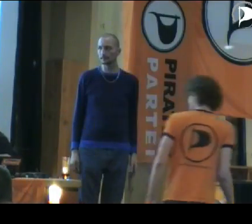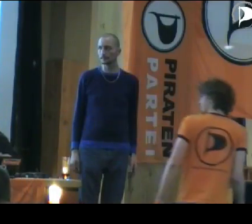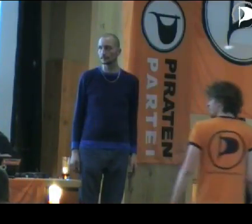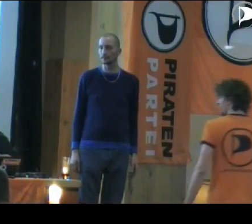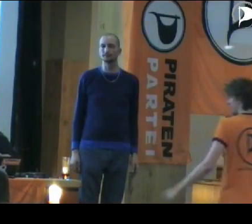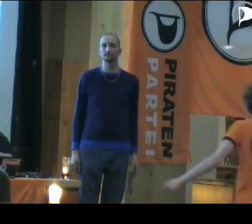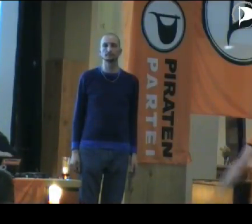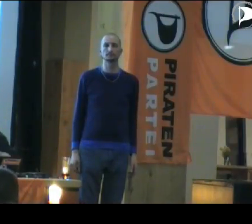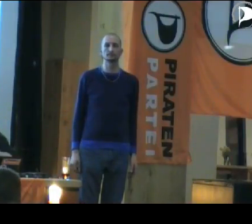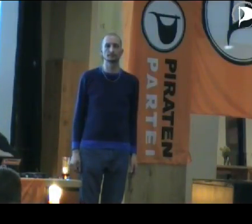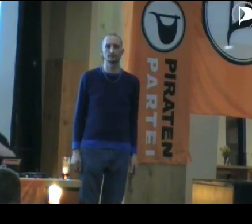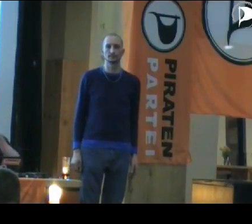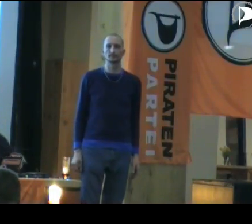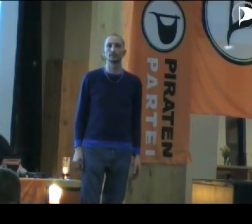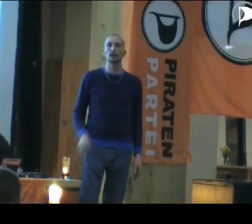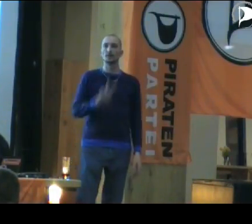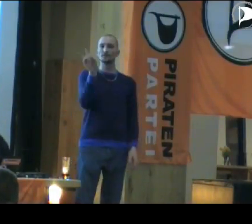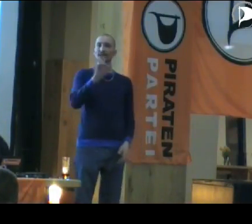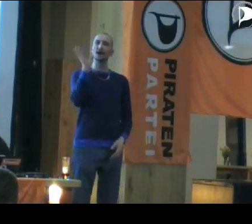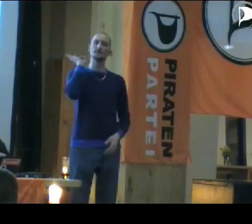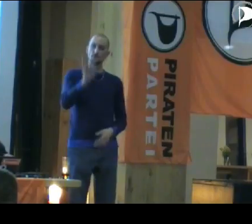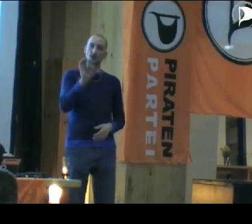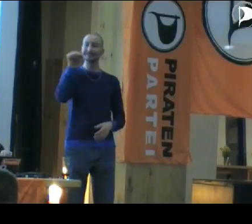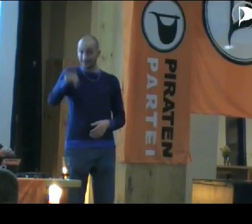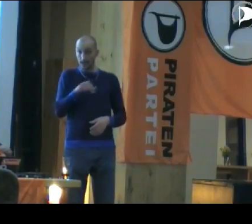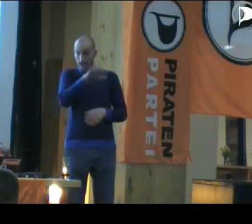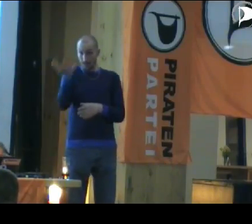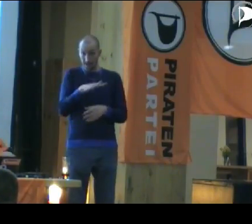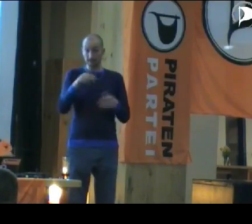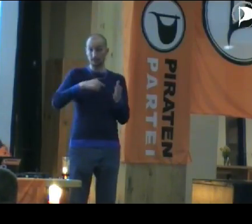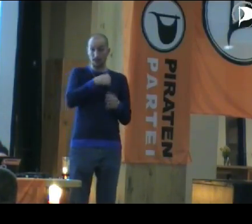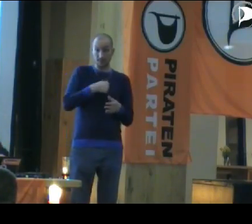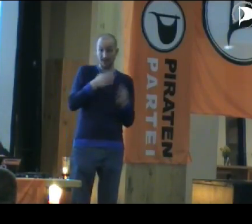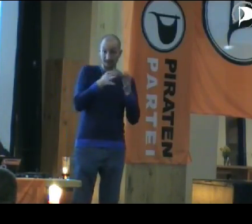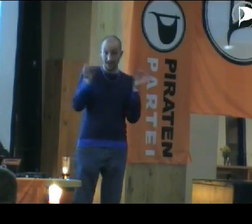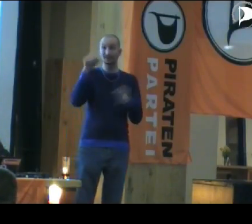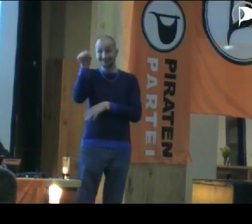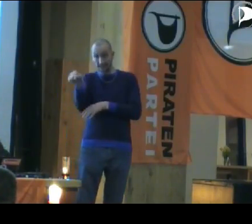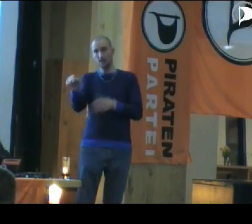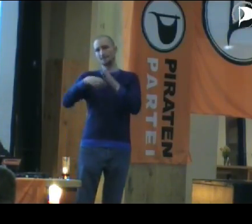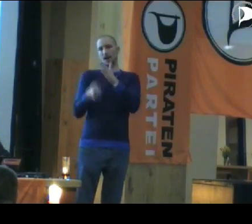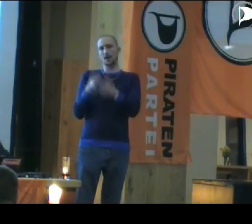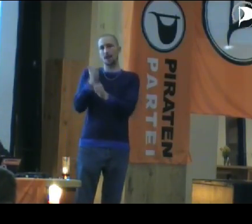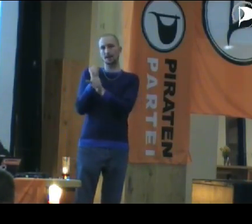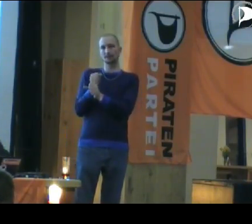so werde es dafür dass der landesparteitag die beiden mitglieder für den finanzen feld